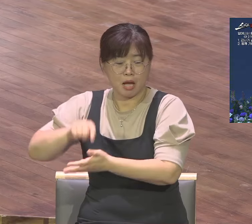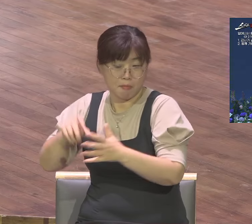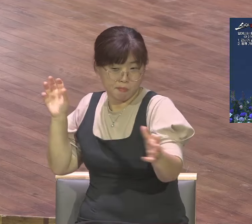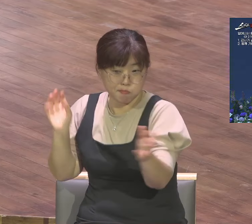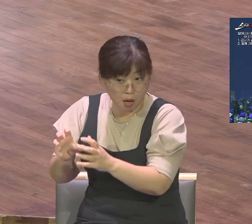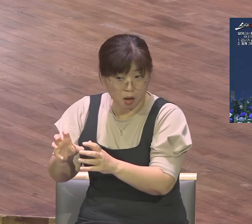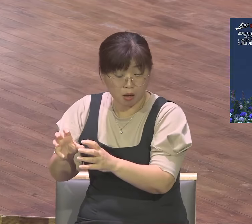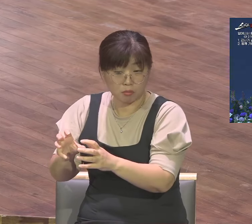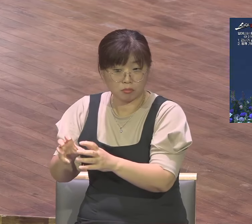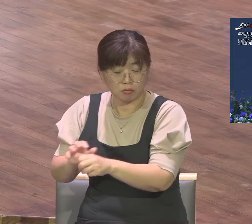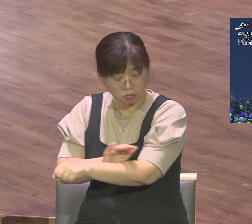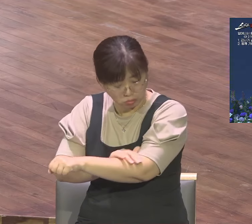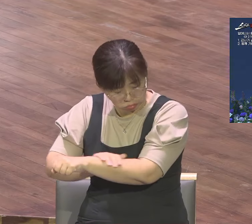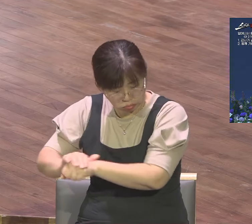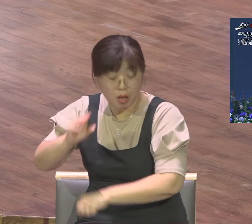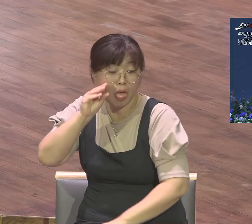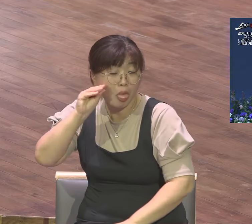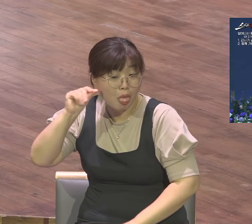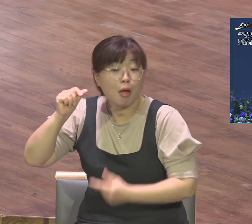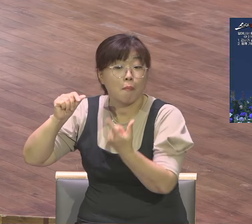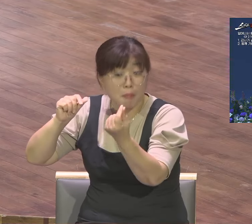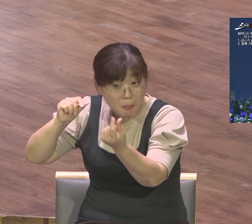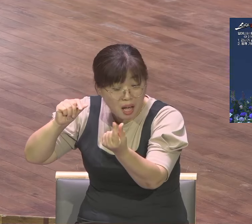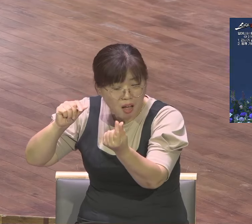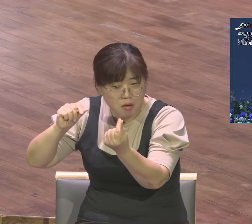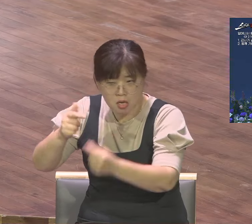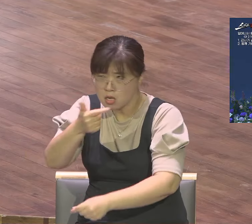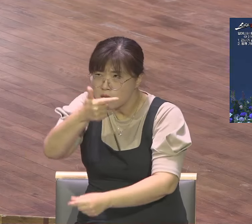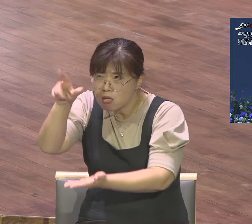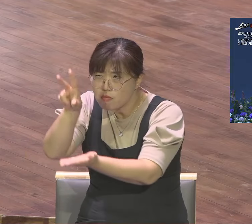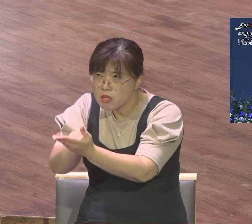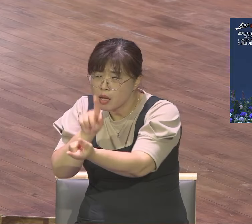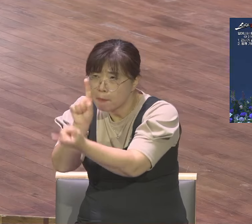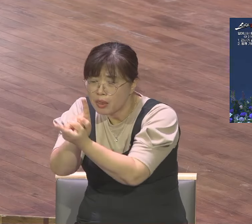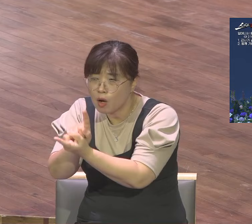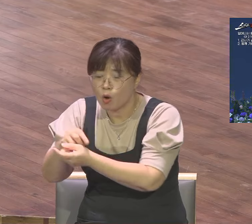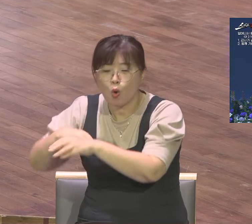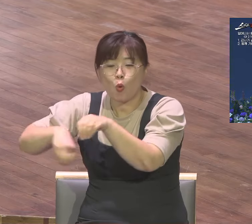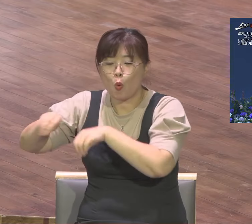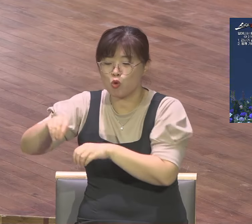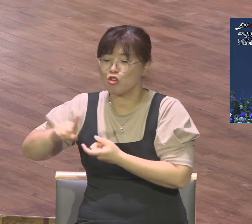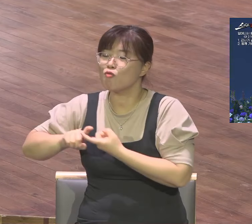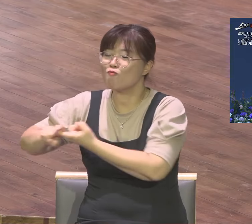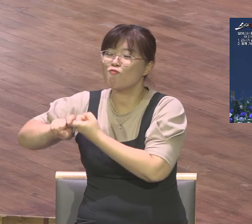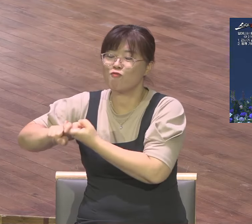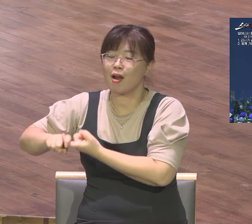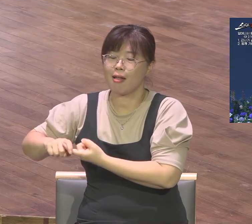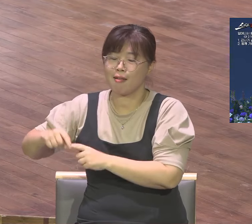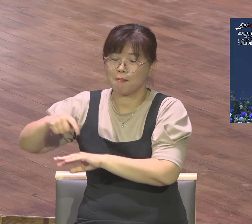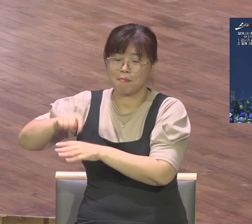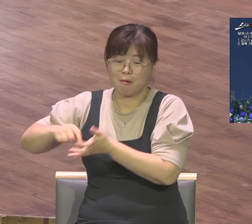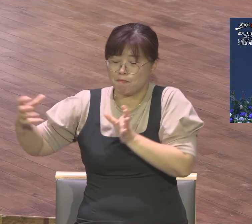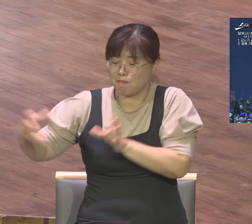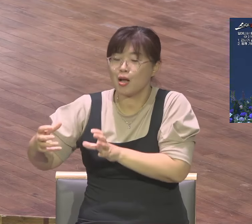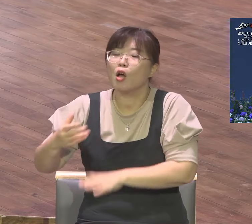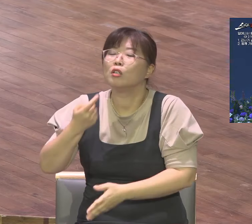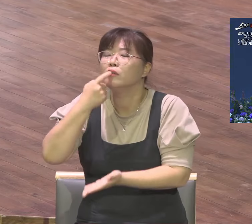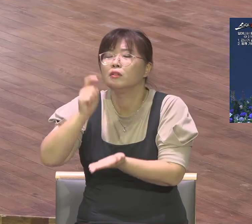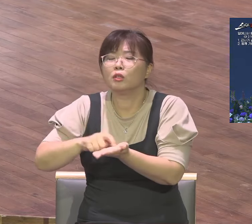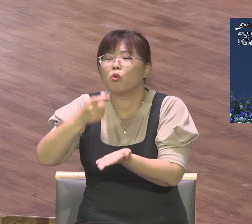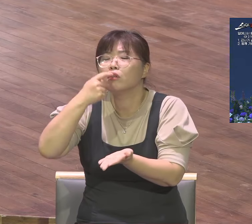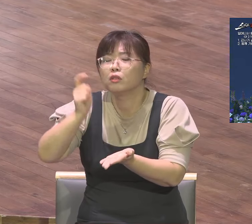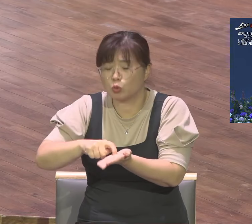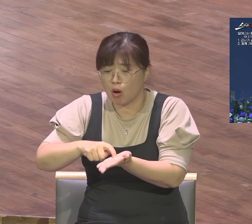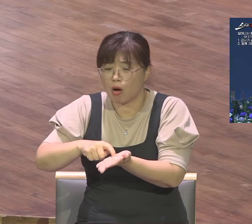시시하고 작은 문제가 오면요 방심해버려요. 시시하고 작은 문제